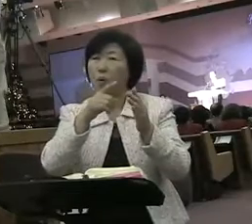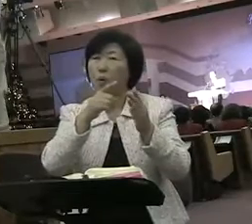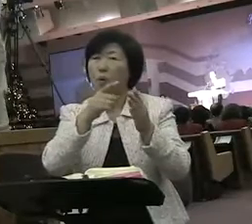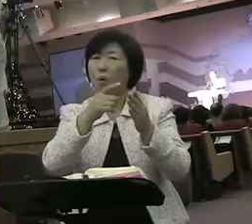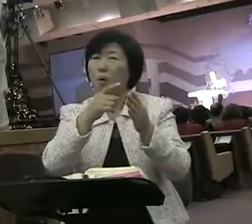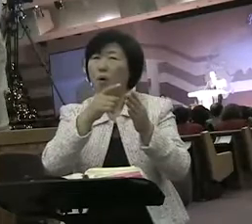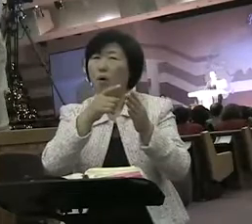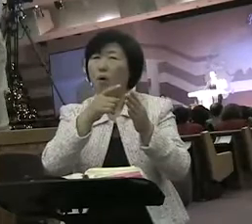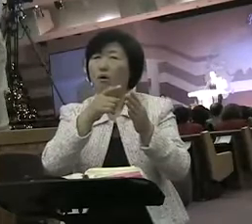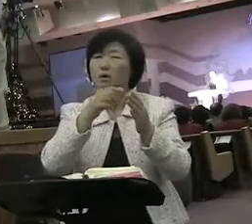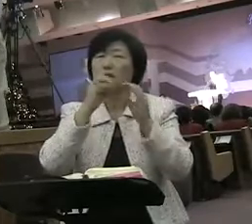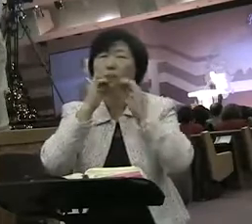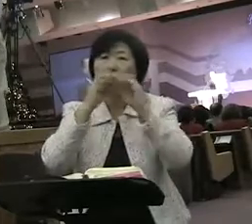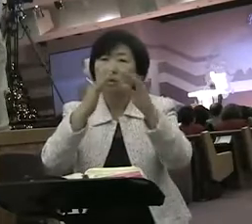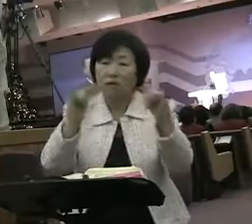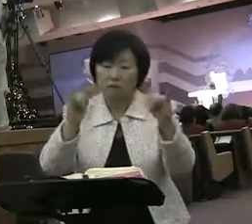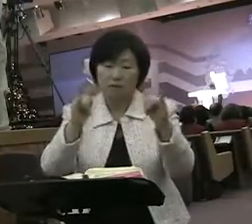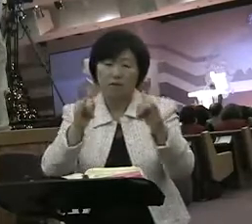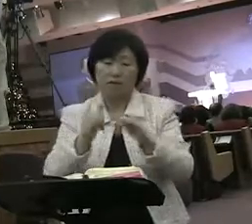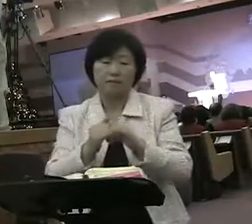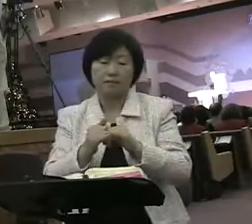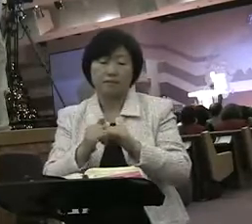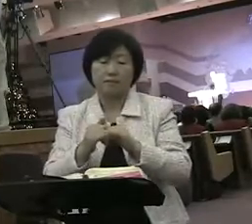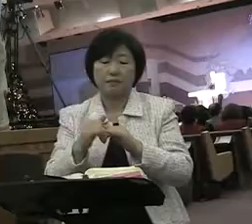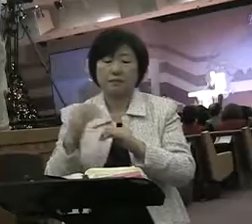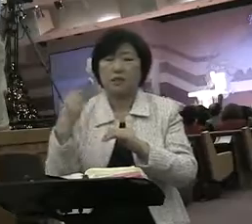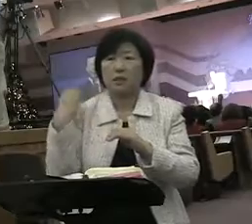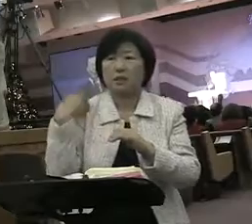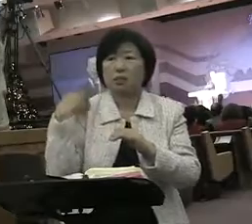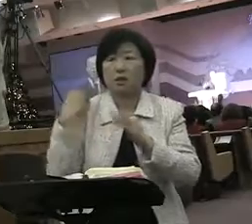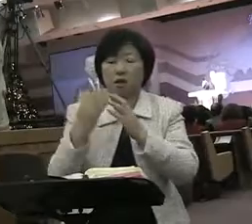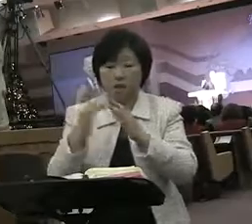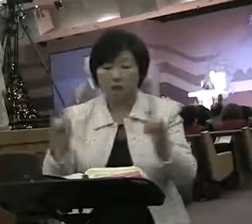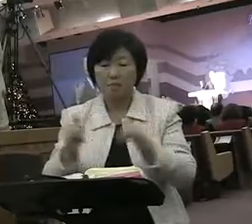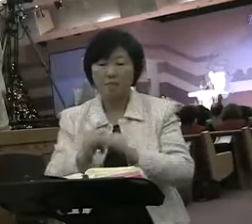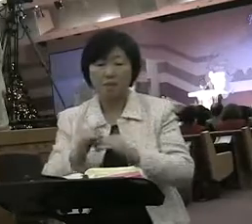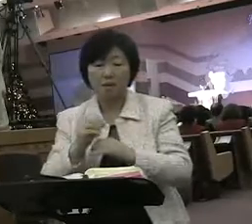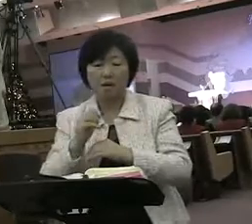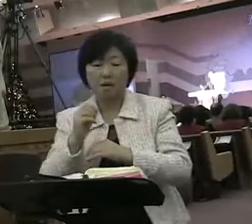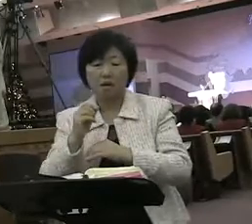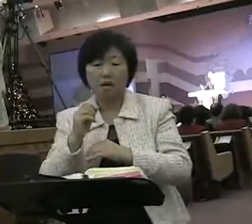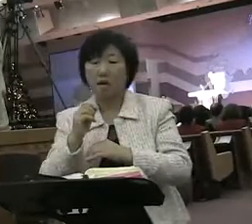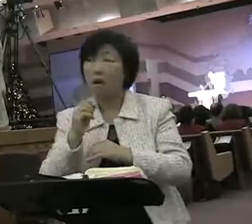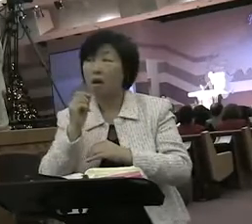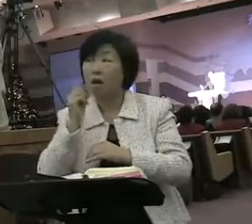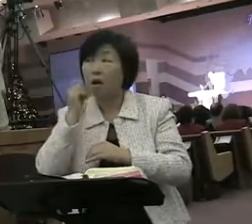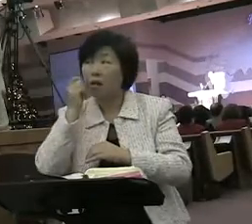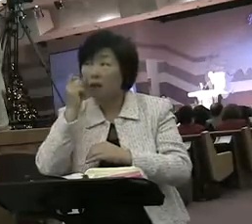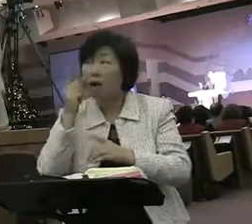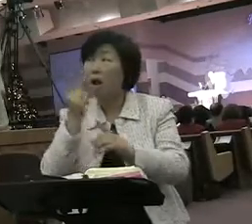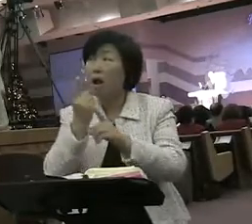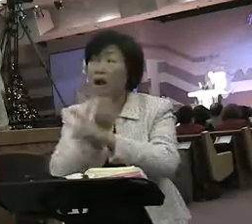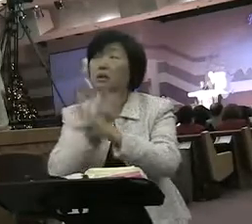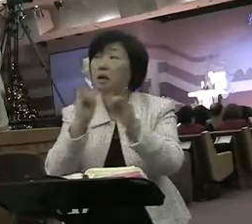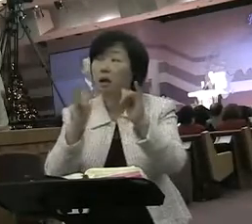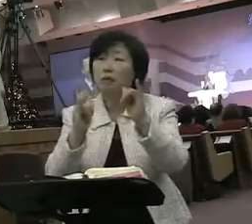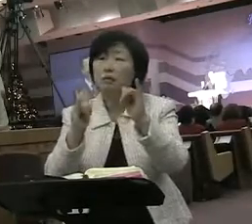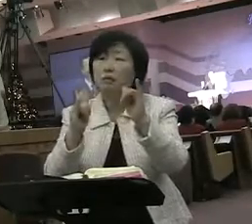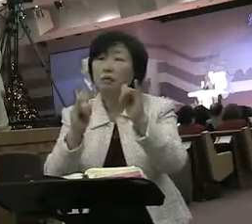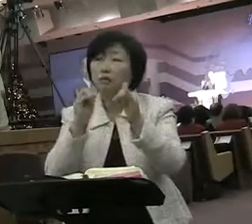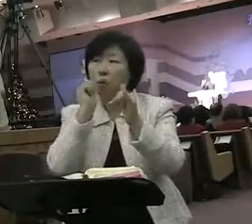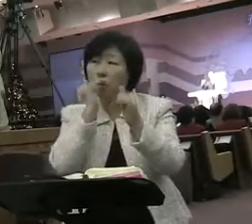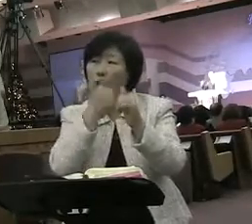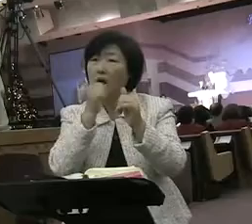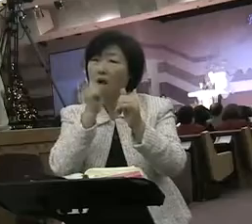선교사님들 그리고 한국교계 지도자들이 매달 한 분씩 소개가 되면서 여러분들과